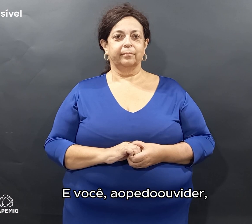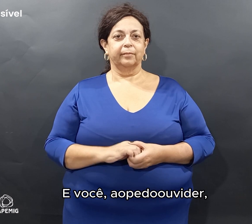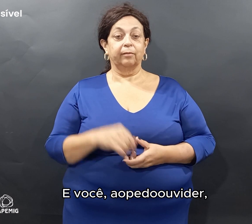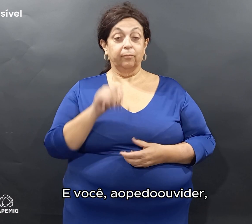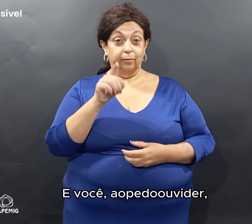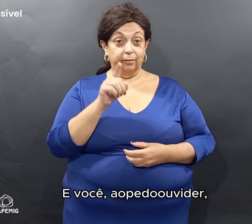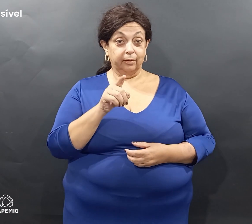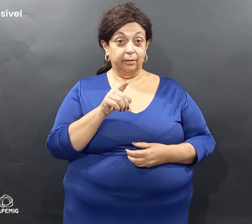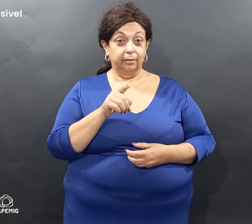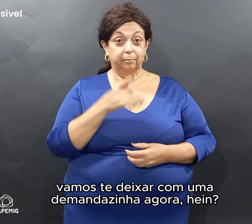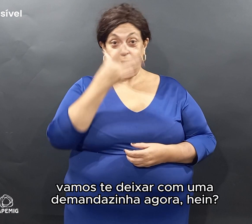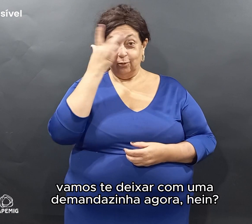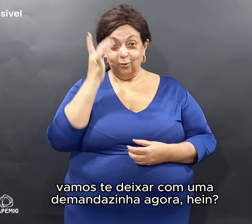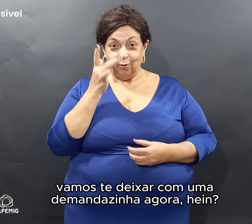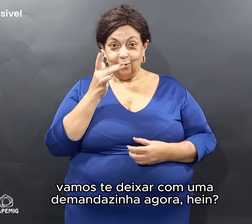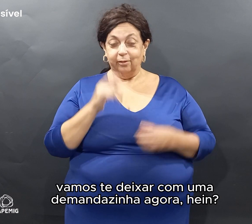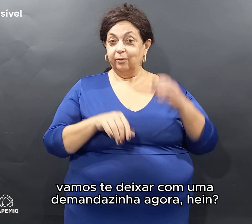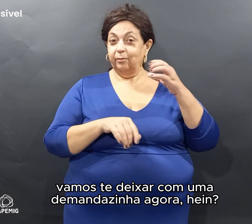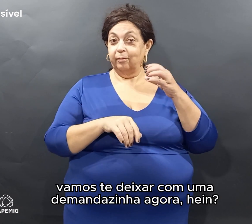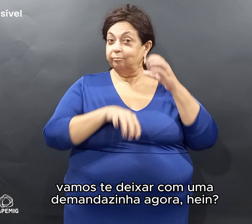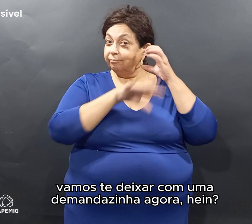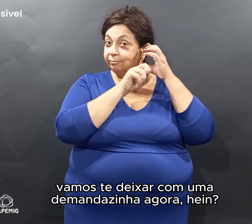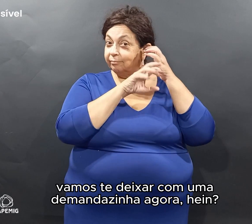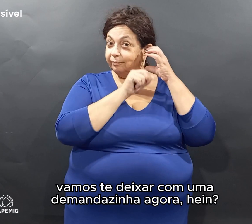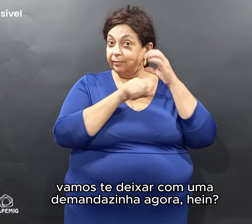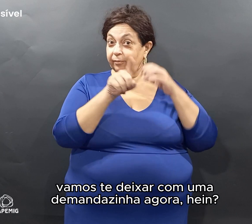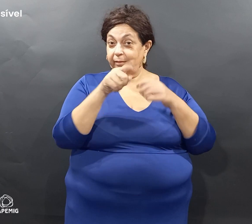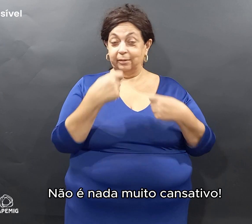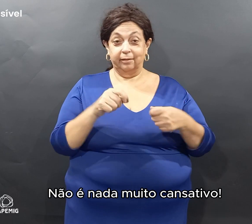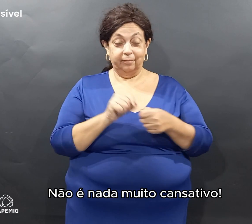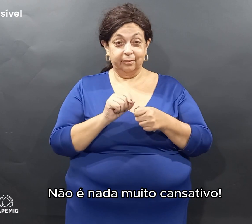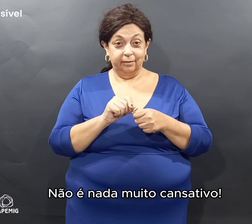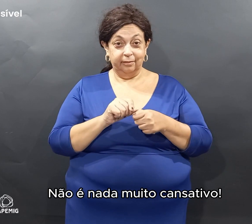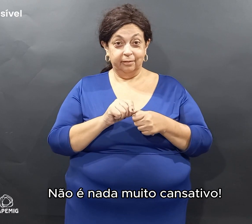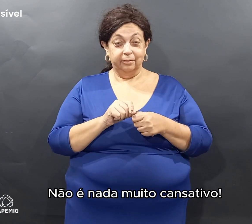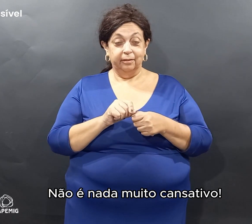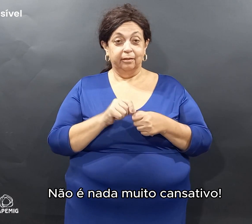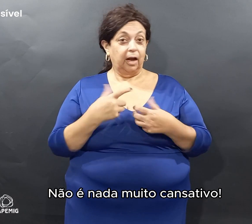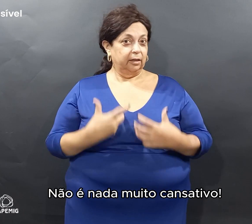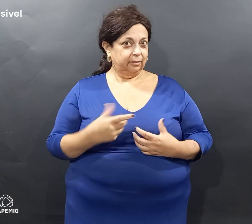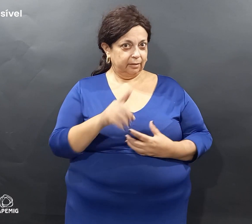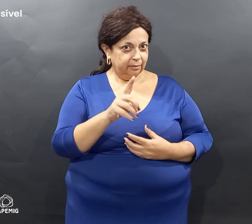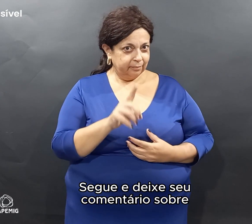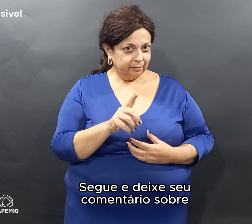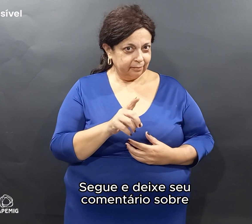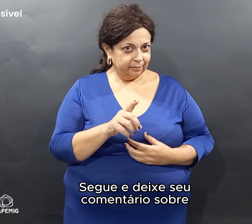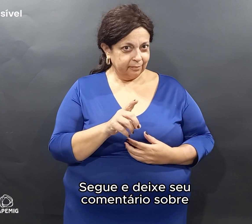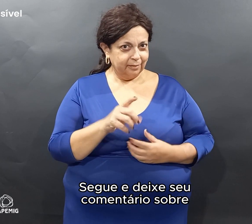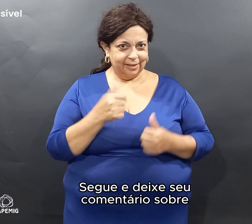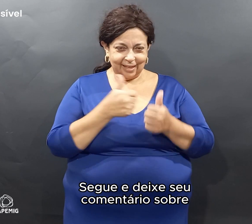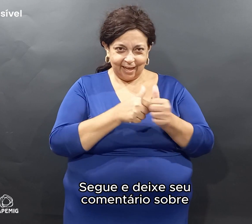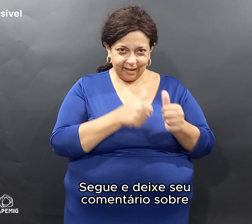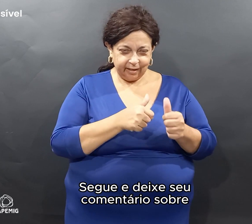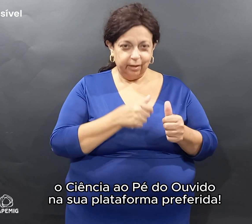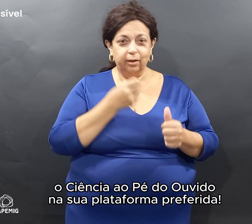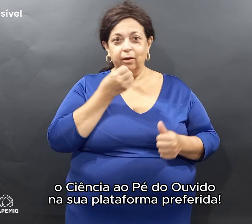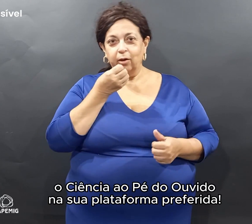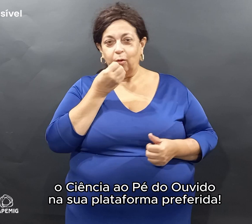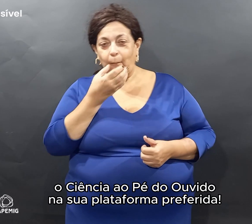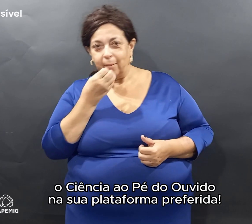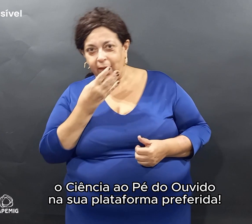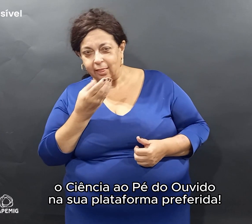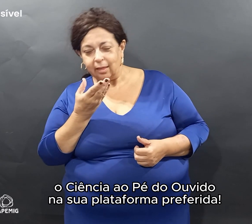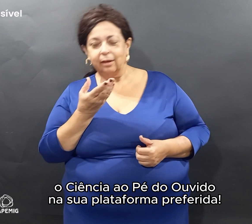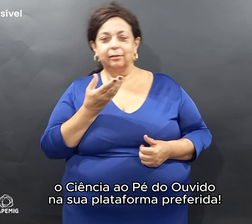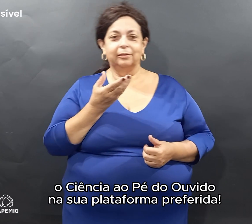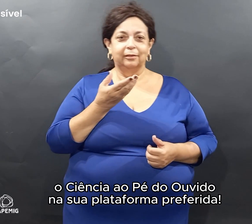E você, ao pé do ouvider, vamos te deixar com uma demandazinha agora, hein? Não é nada muito cansativo. Segue e deixe seu comentário sobre o Ciência ao Pé